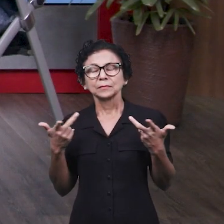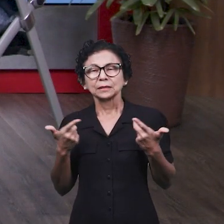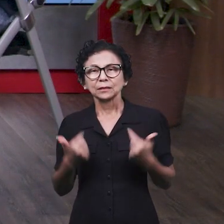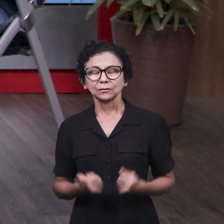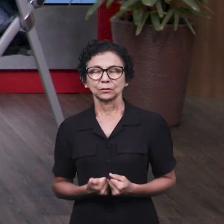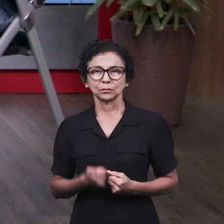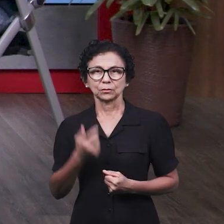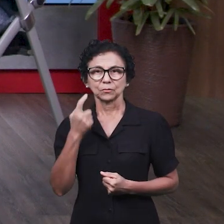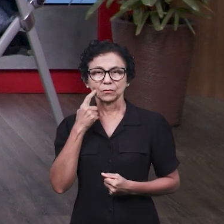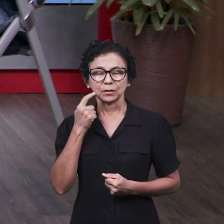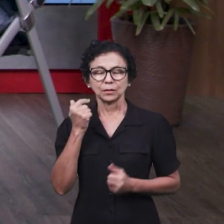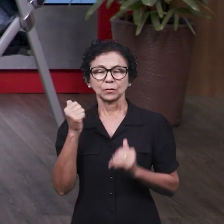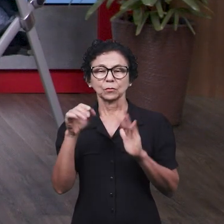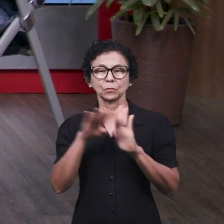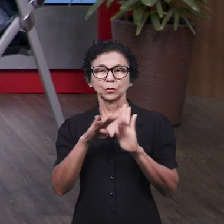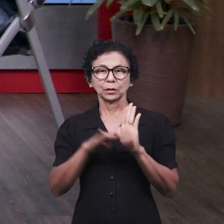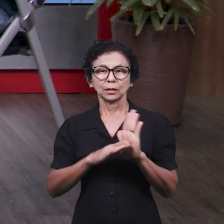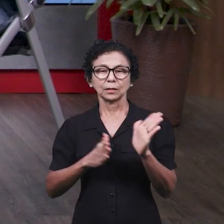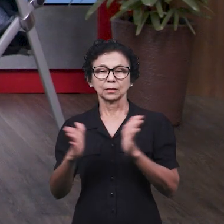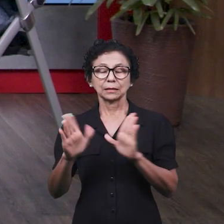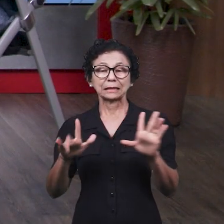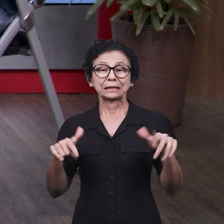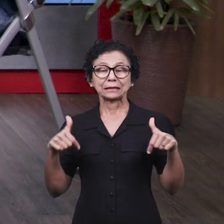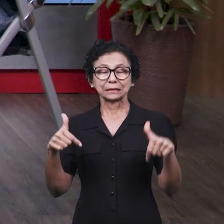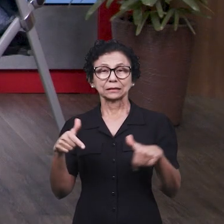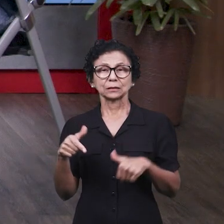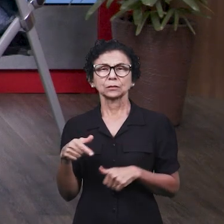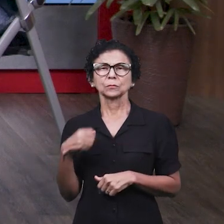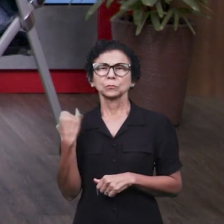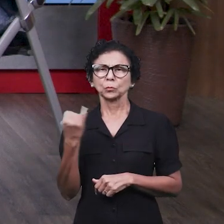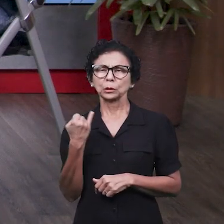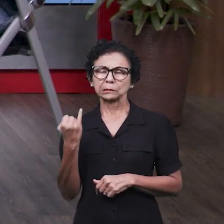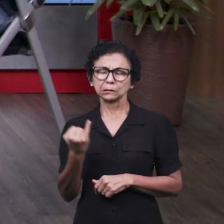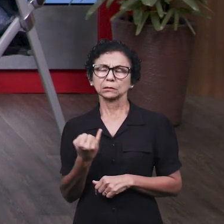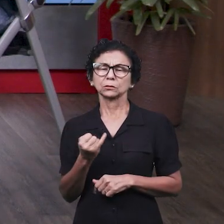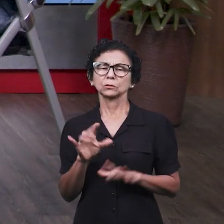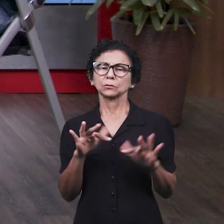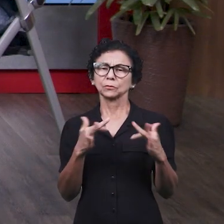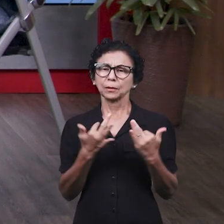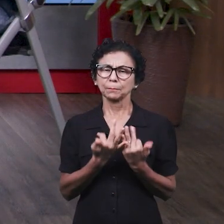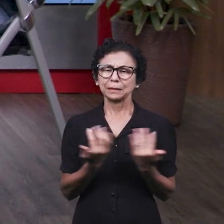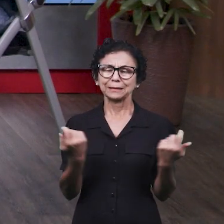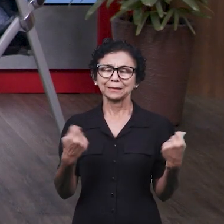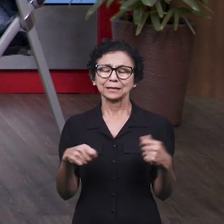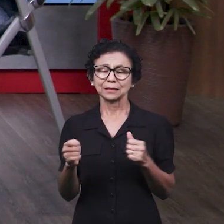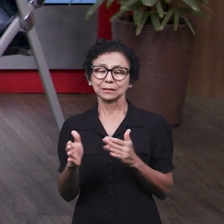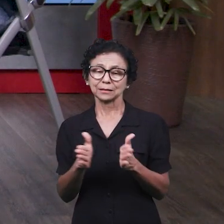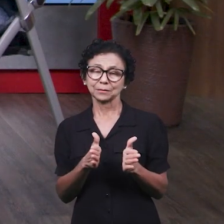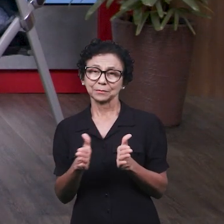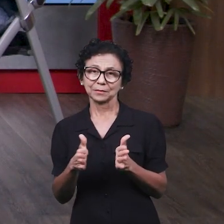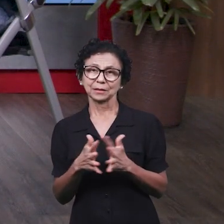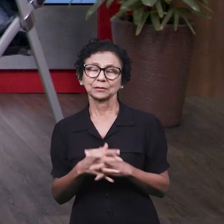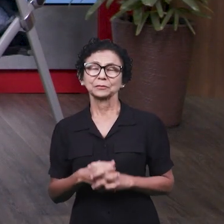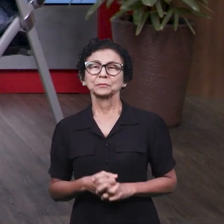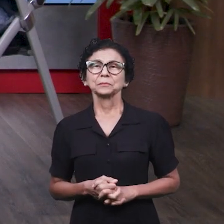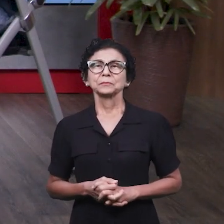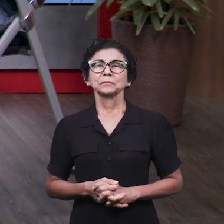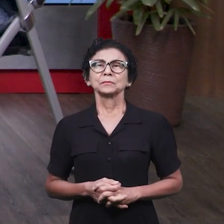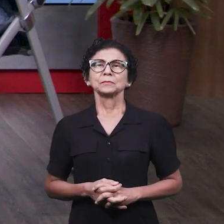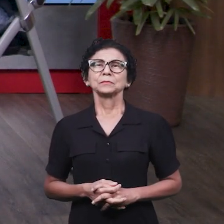Acessibilidade em Ação tem sido útil para tantas famílias e pessoas que necessitam de acessibilidade.